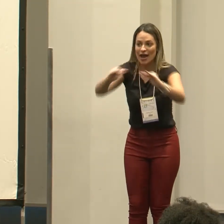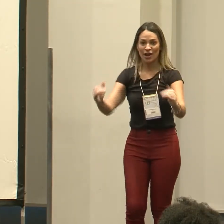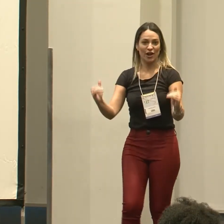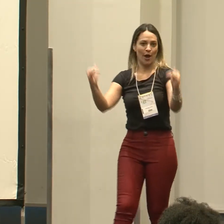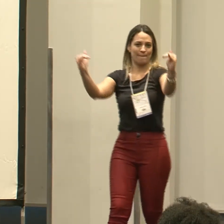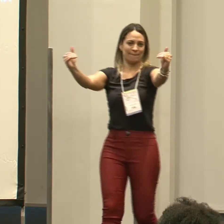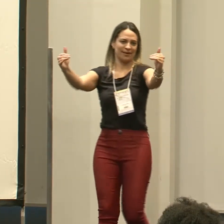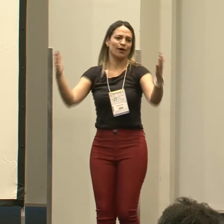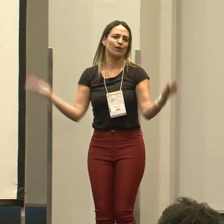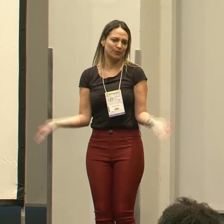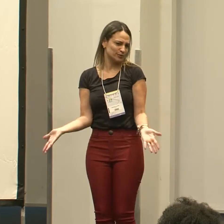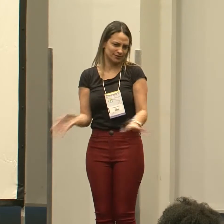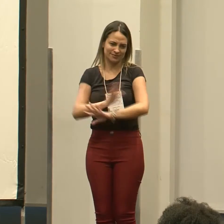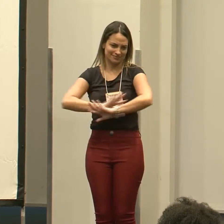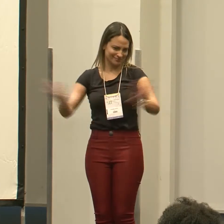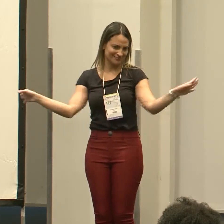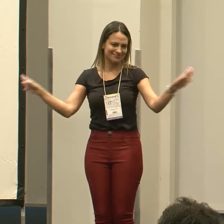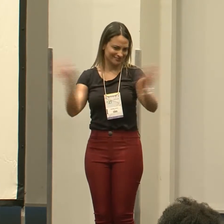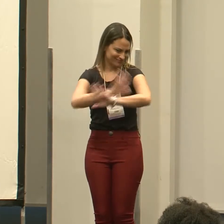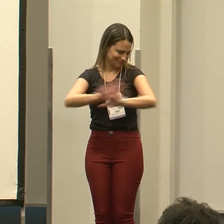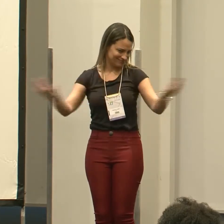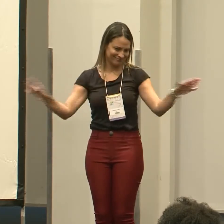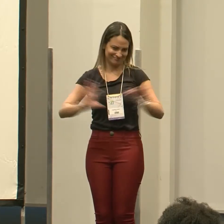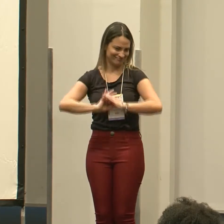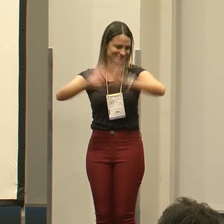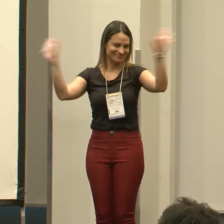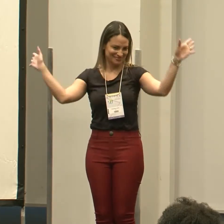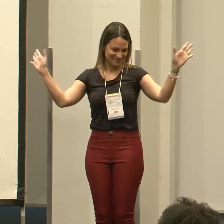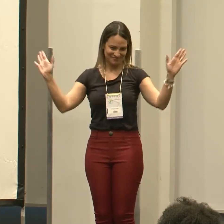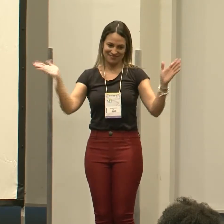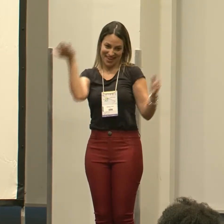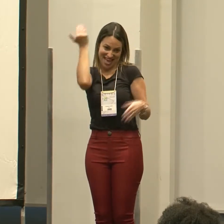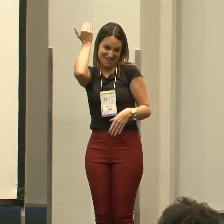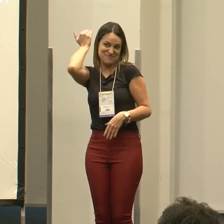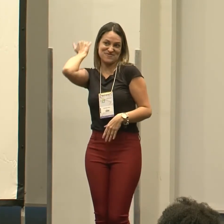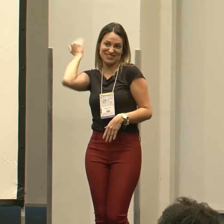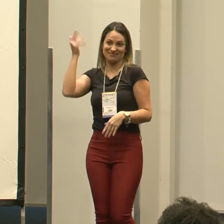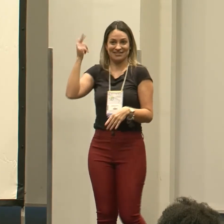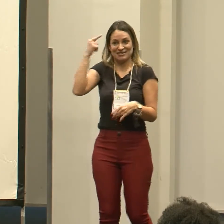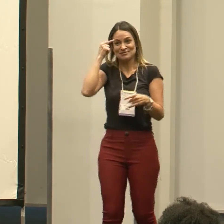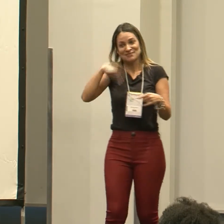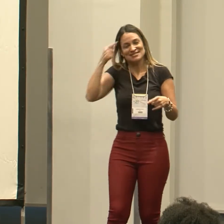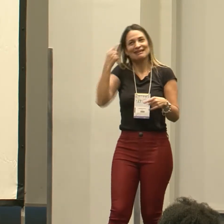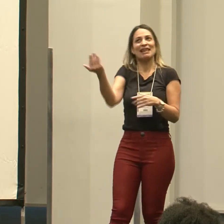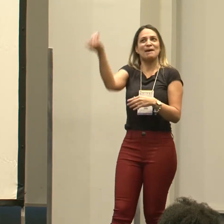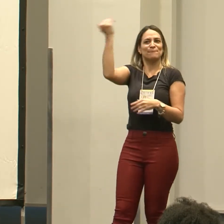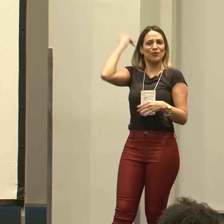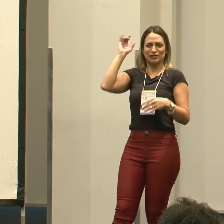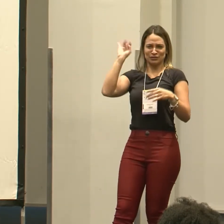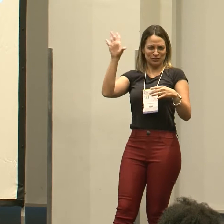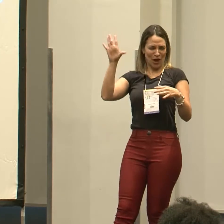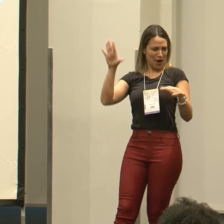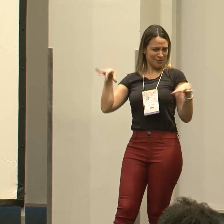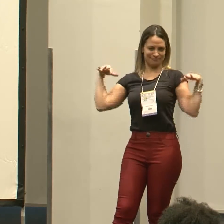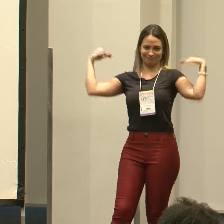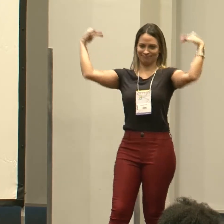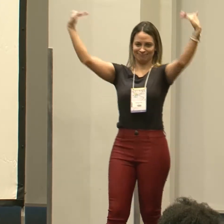parágrafo. Era só para nobreza. Hoje não existe mais isso. Mas naquela época, se vocês for pensar,